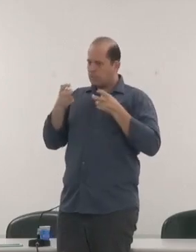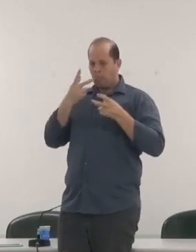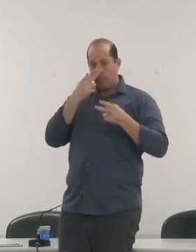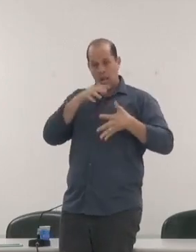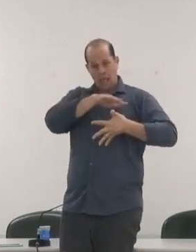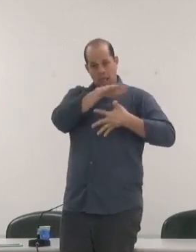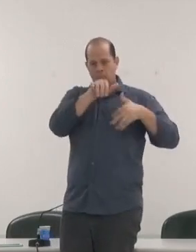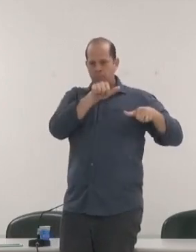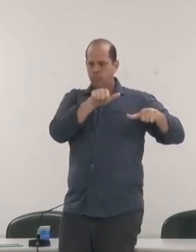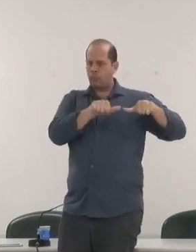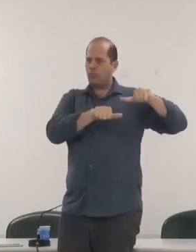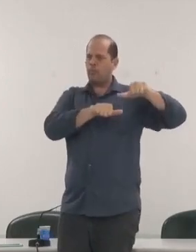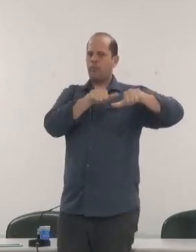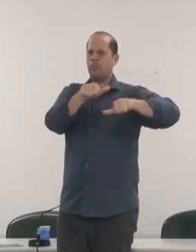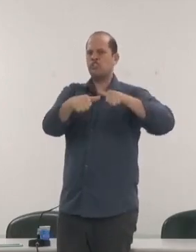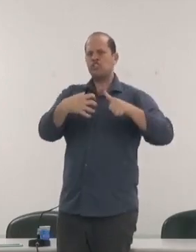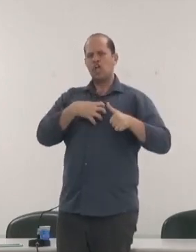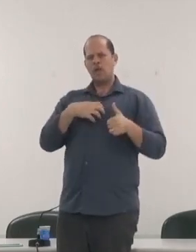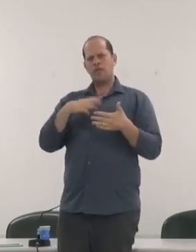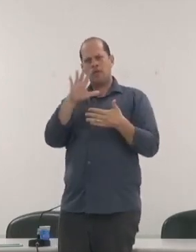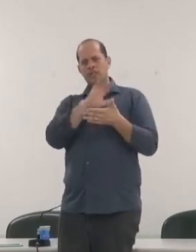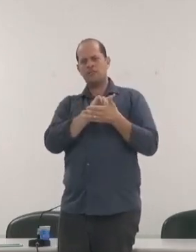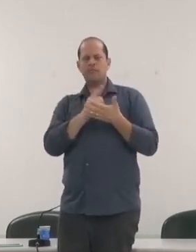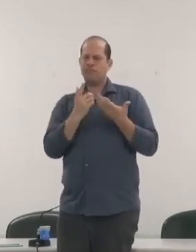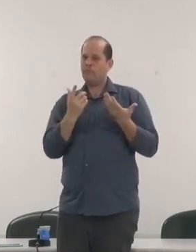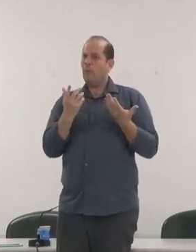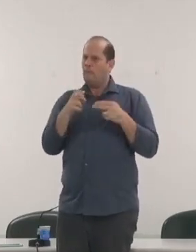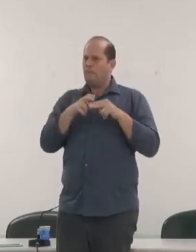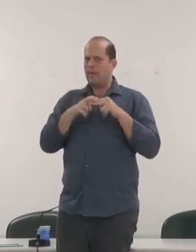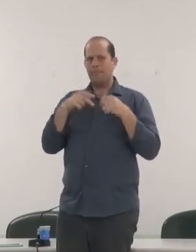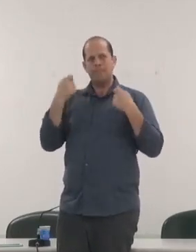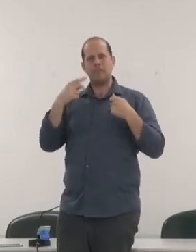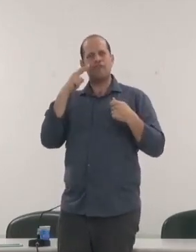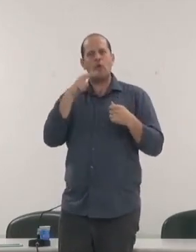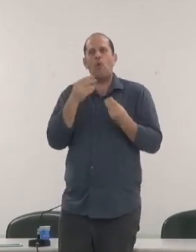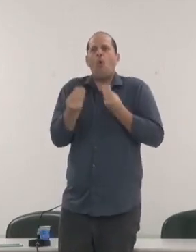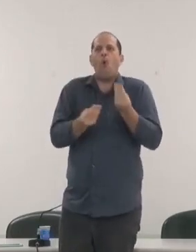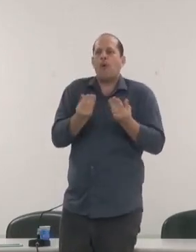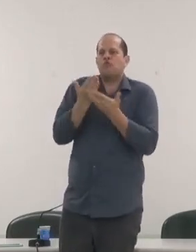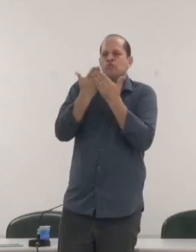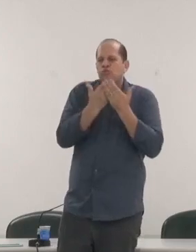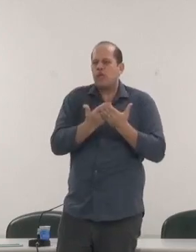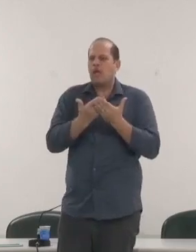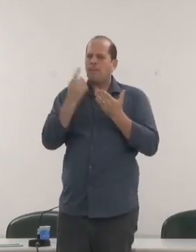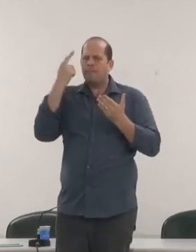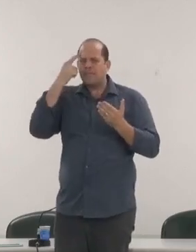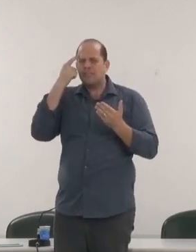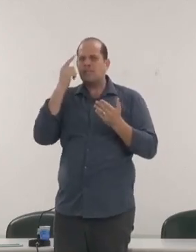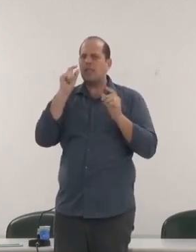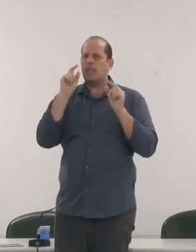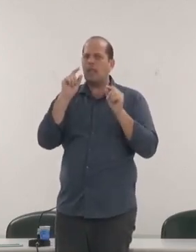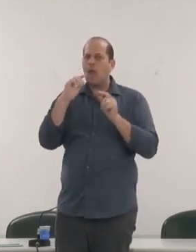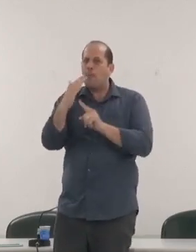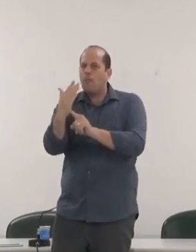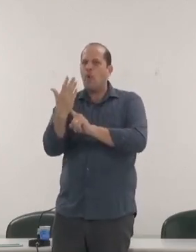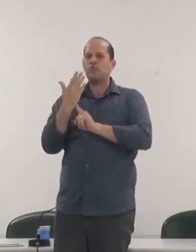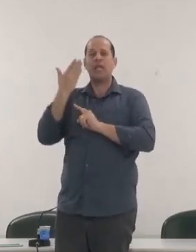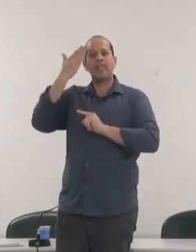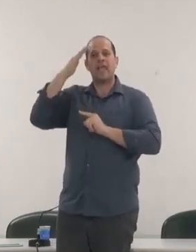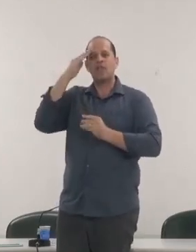há muitas possibilidades de coleta de corpos e de material. Então, o estudo tinha a